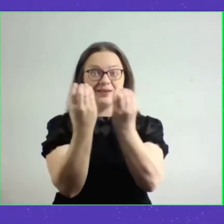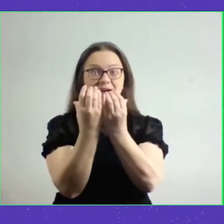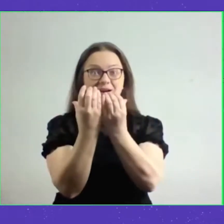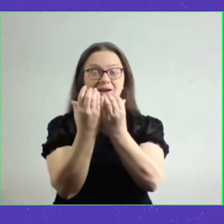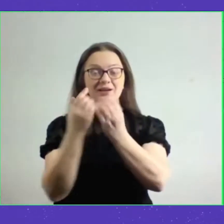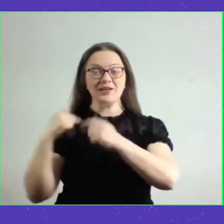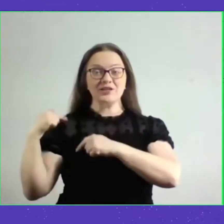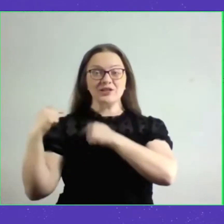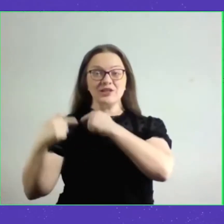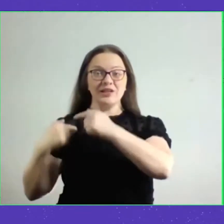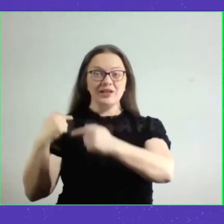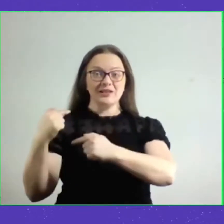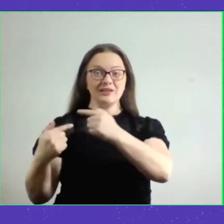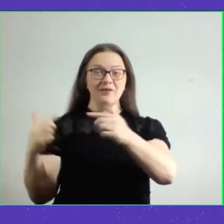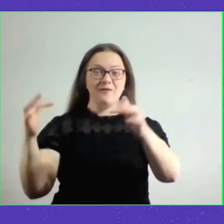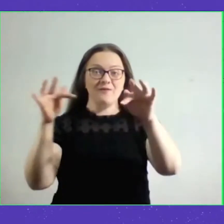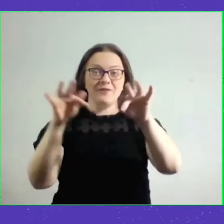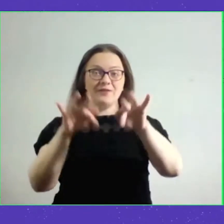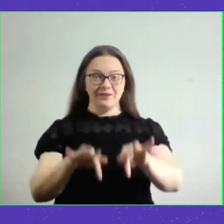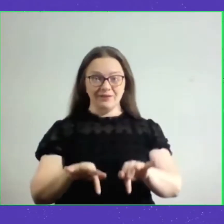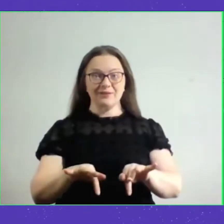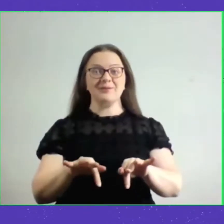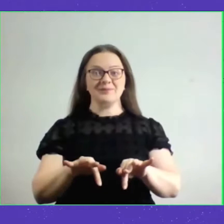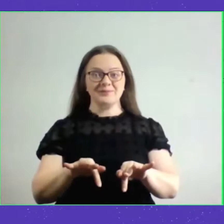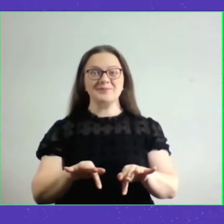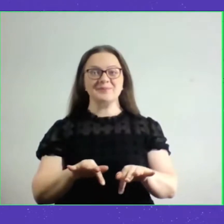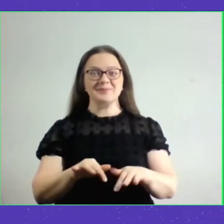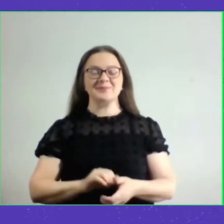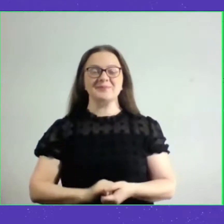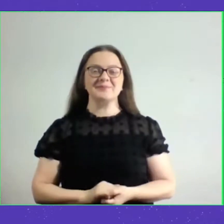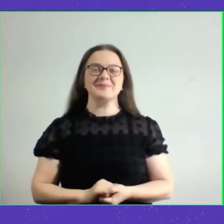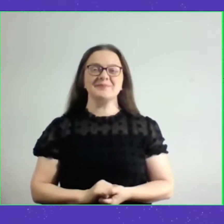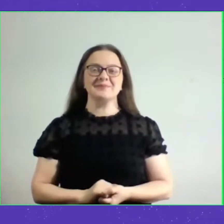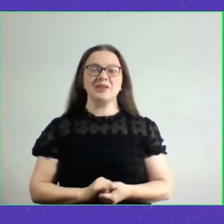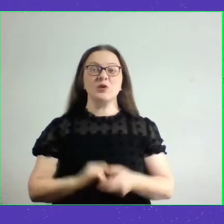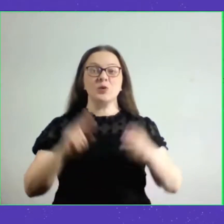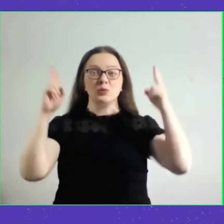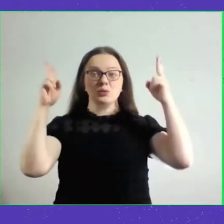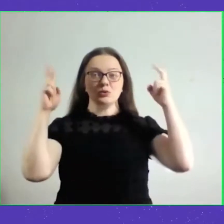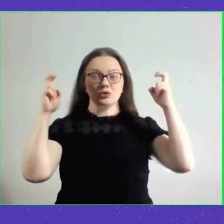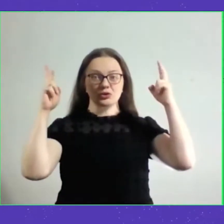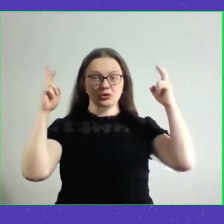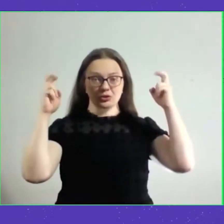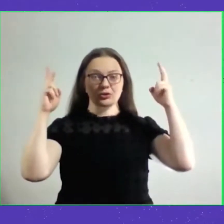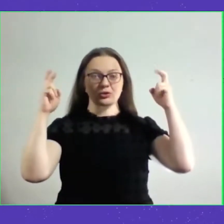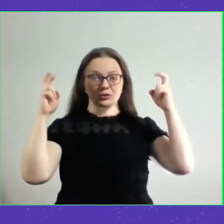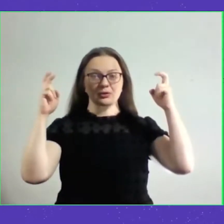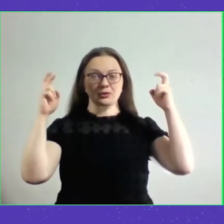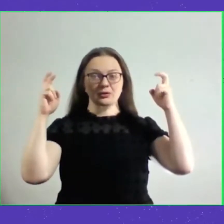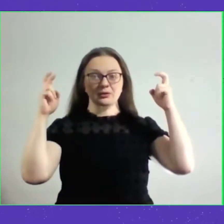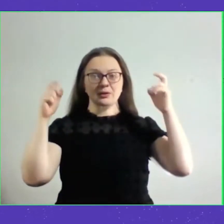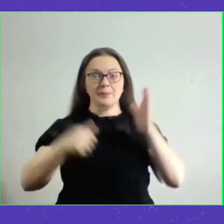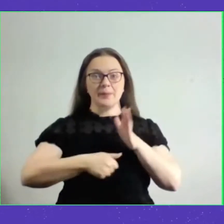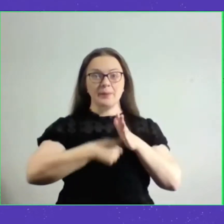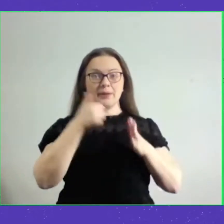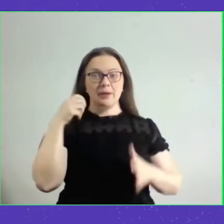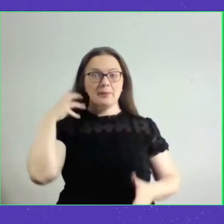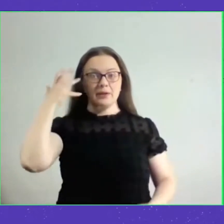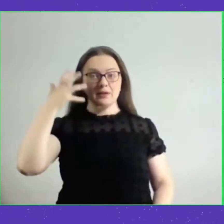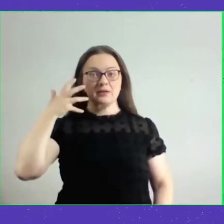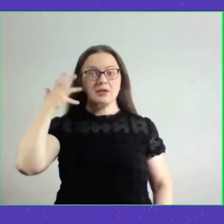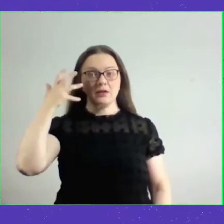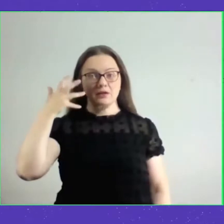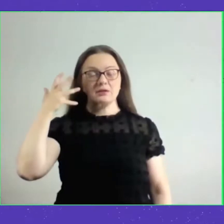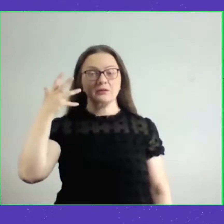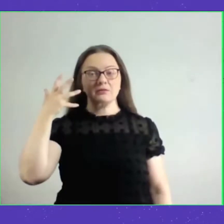Geração Final. E o título dessa primeira mensagem, aliás, o